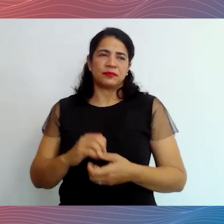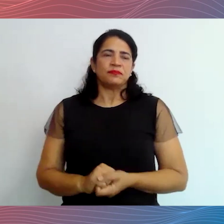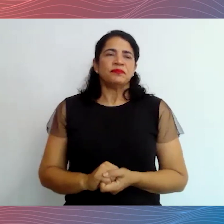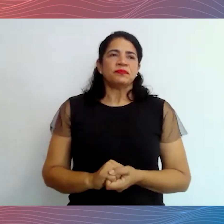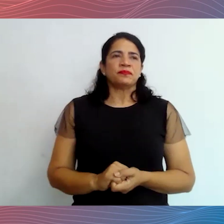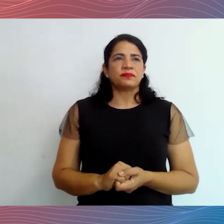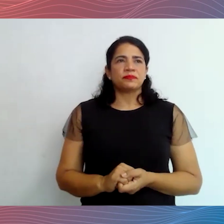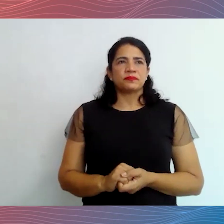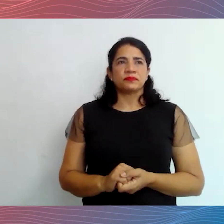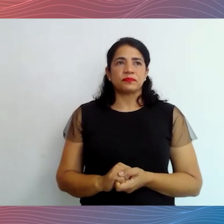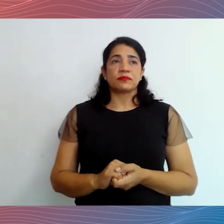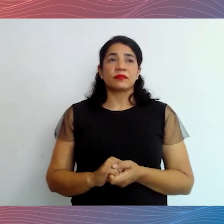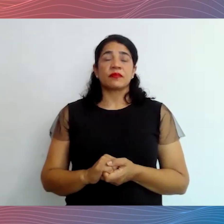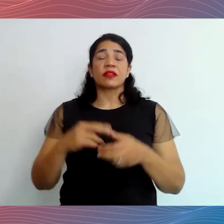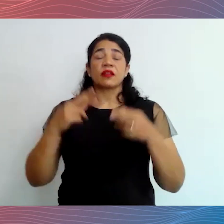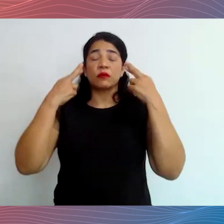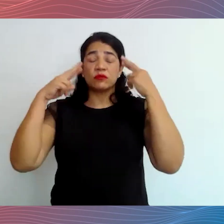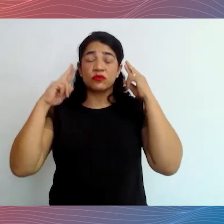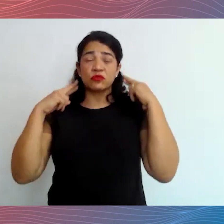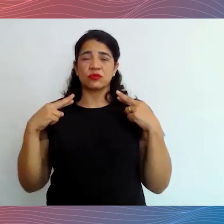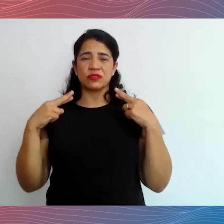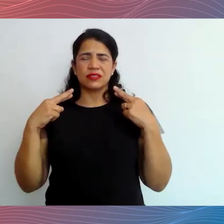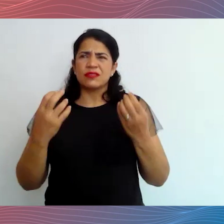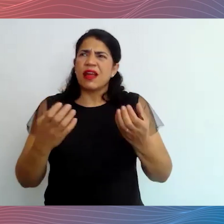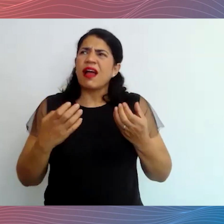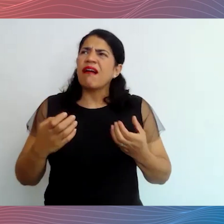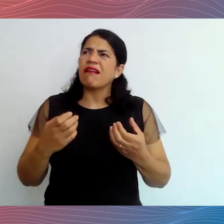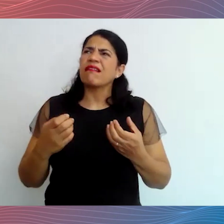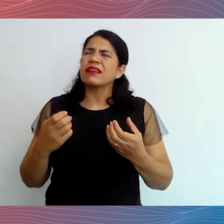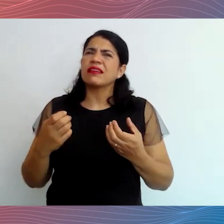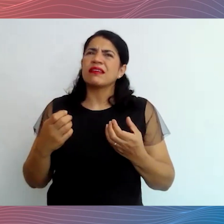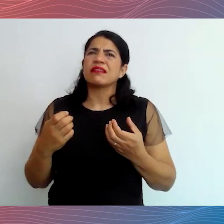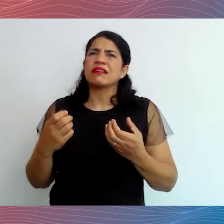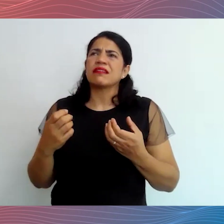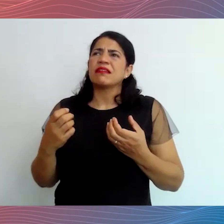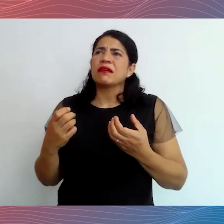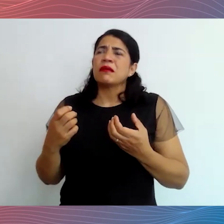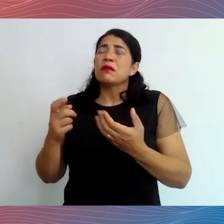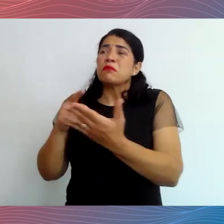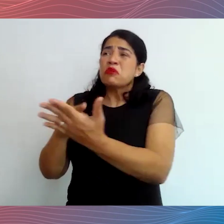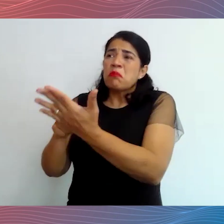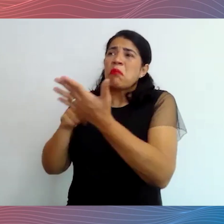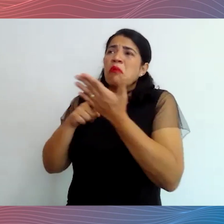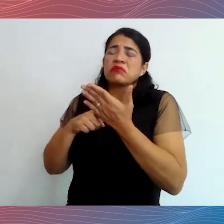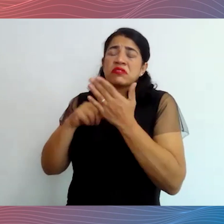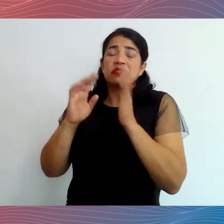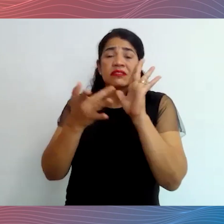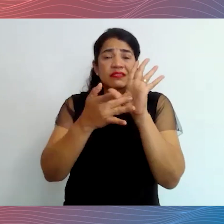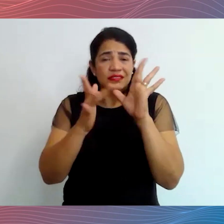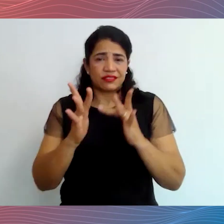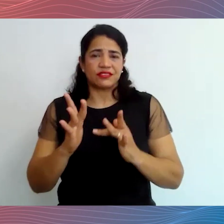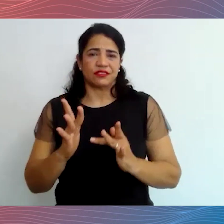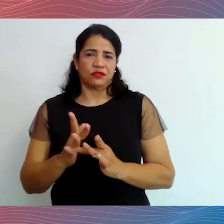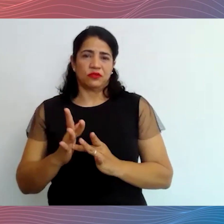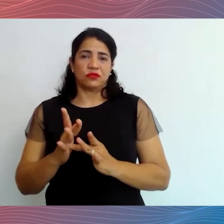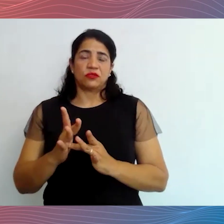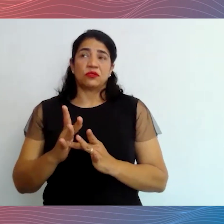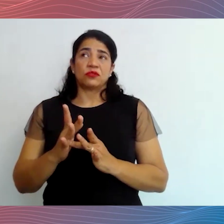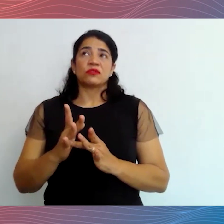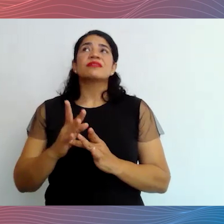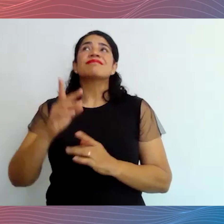queriam um sinal que ele era o enviado de Deus. Jesus falou: eu não tenho outro testemunho para dar para vocês, e nem João